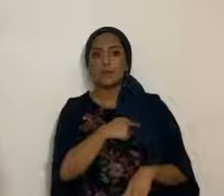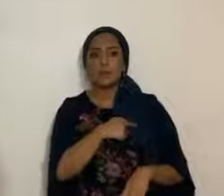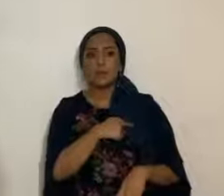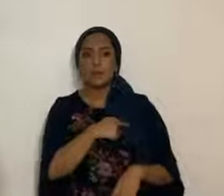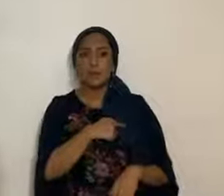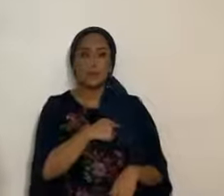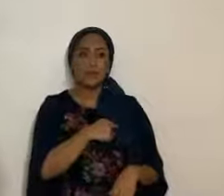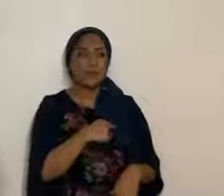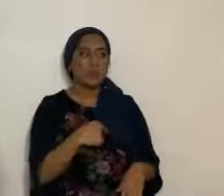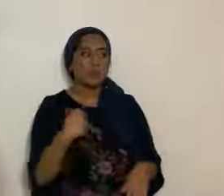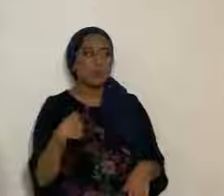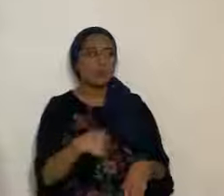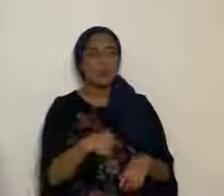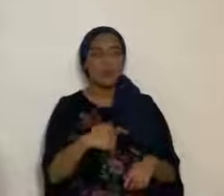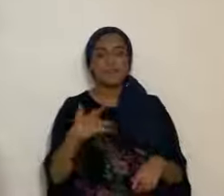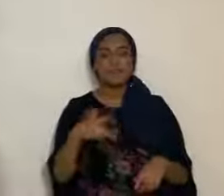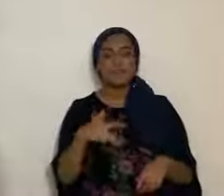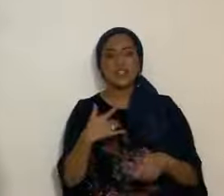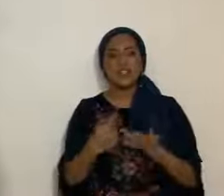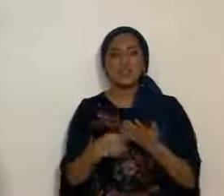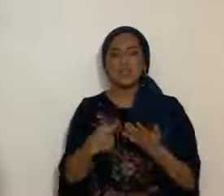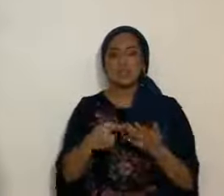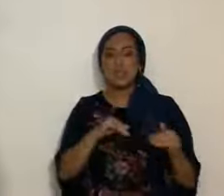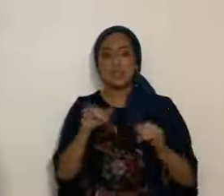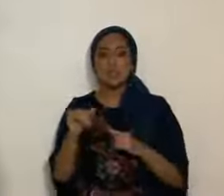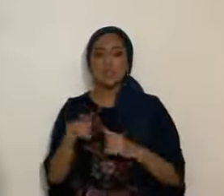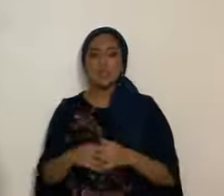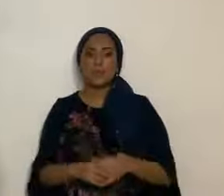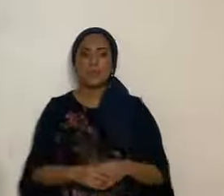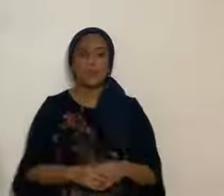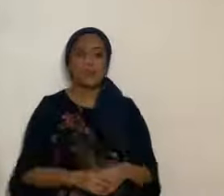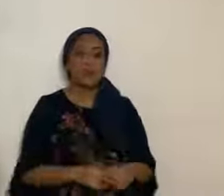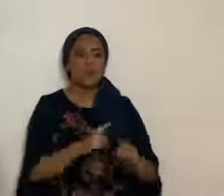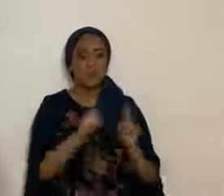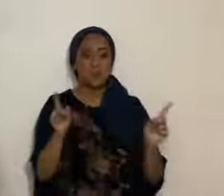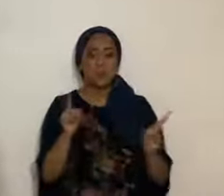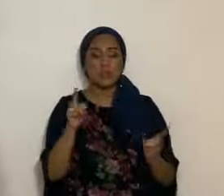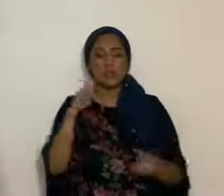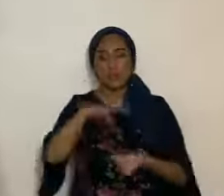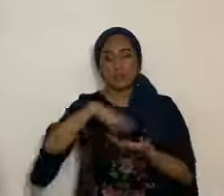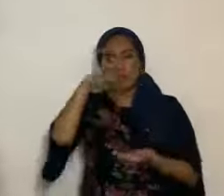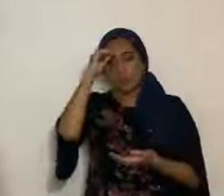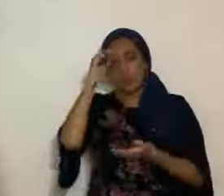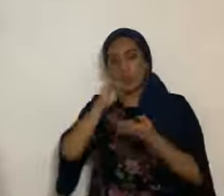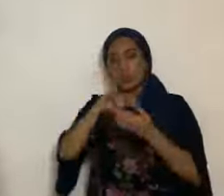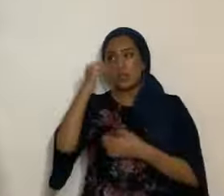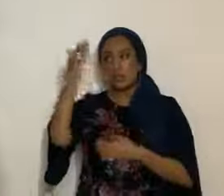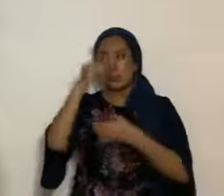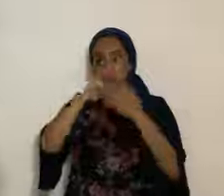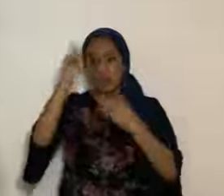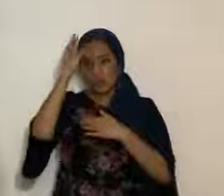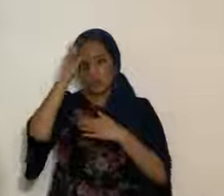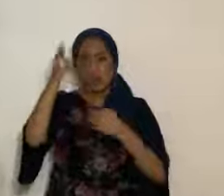nos podemos llegar a sentir de igual manera, pero vamos a darnos cuenta que el Eterno tiene unos